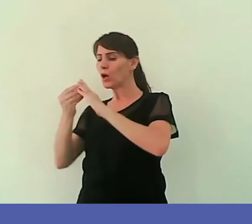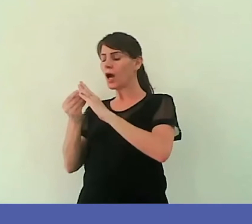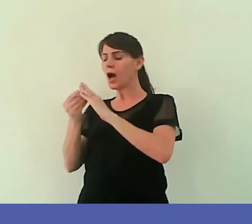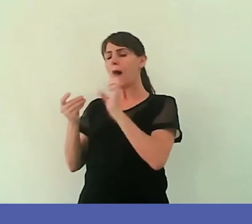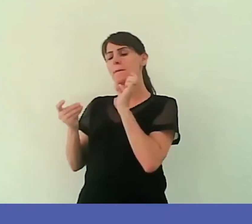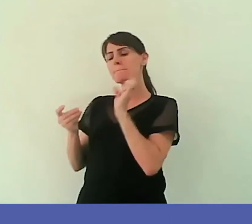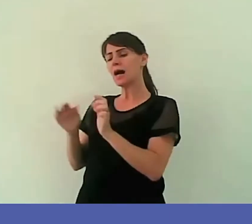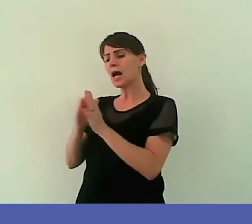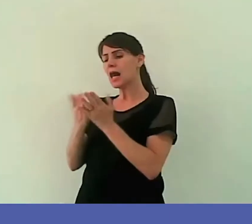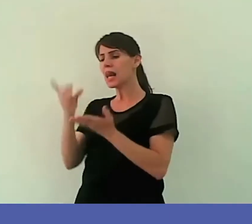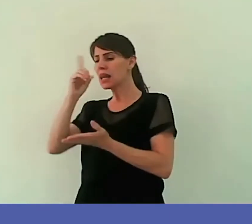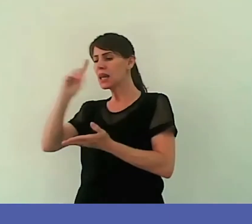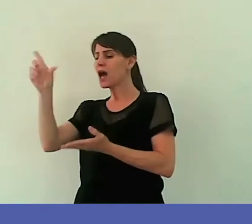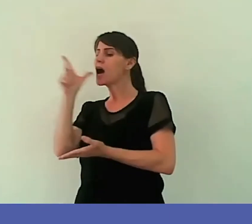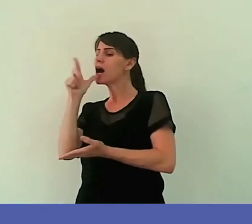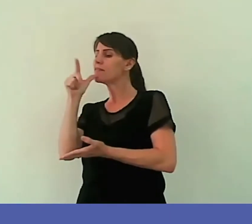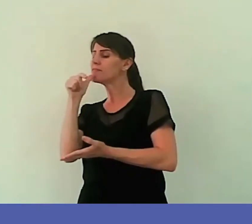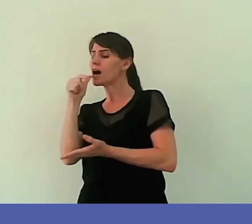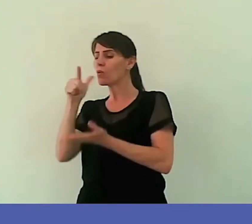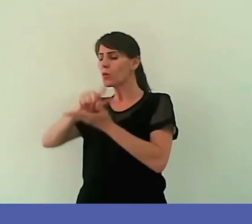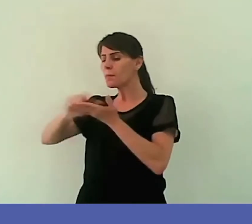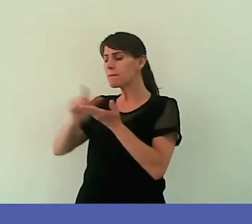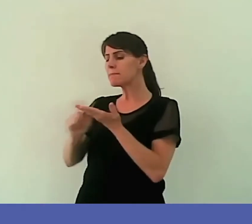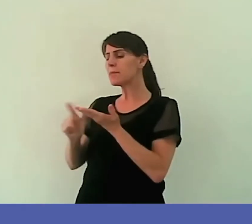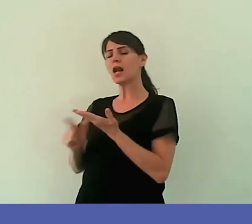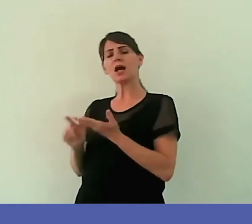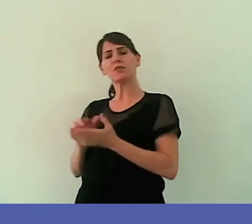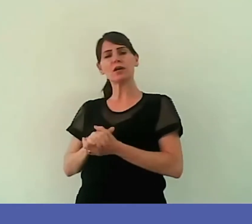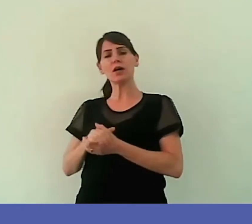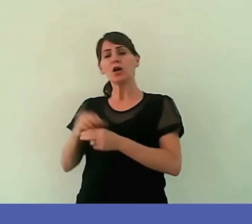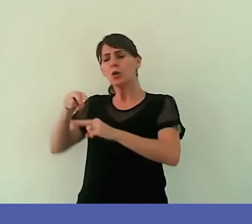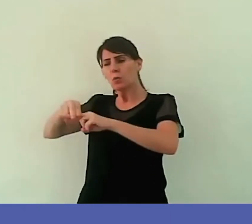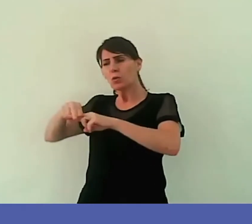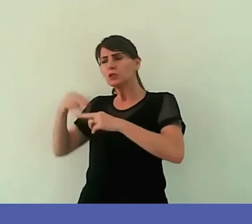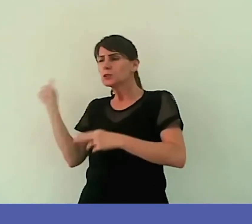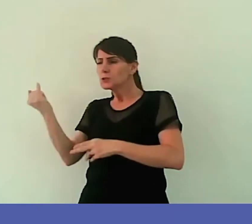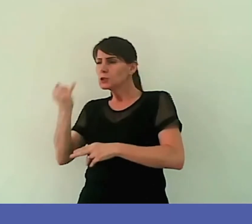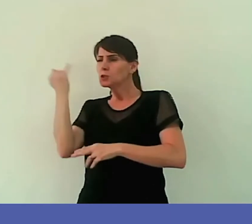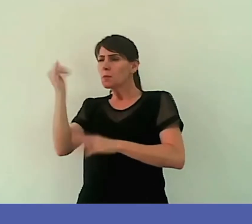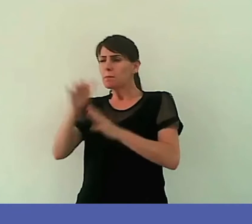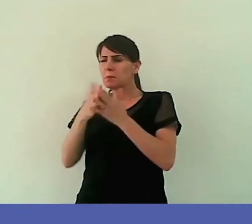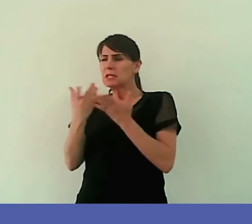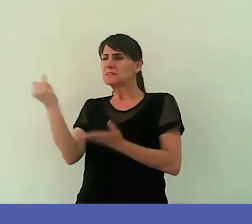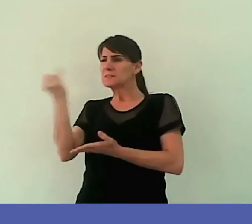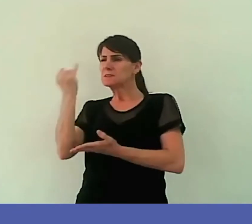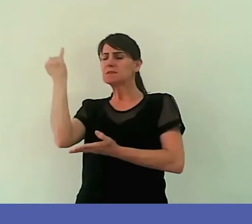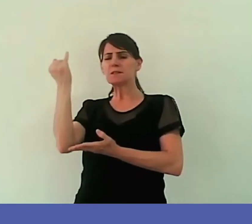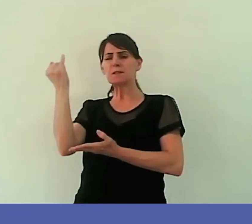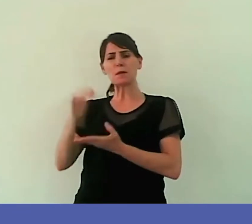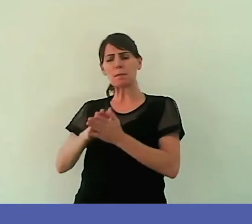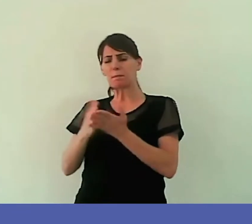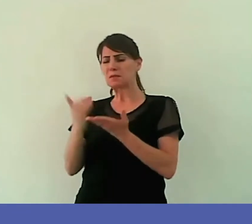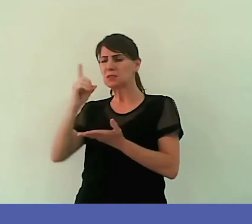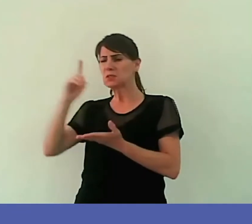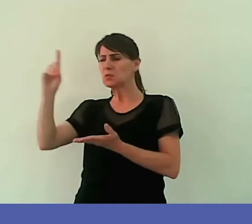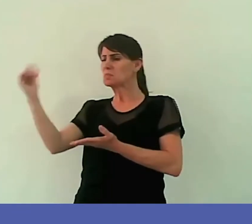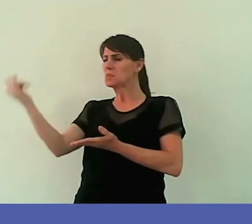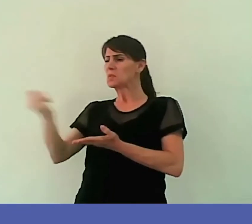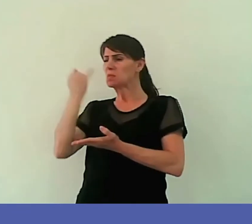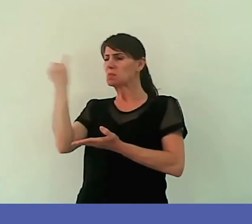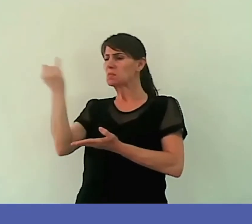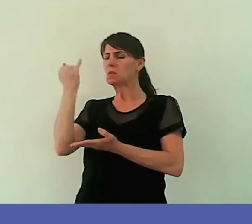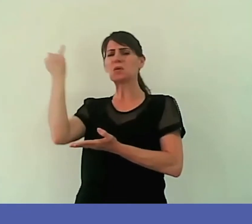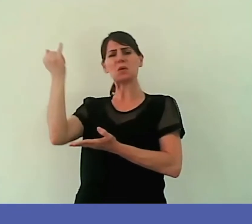água pela palavra, né? Por isso como é importante a palavra faz tudo, irmãos. A palavra faz o seu